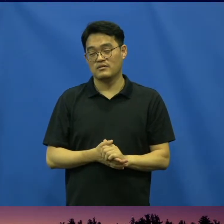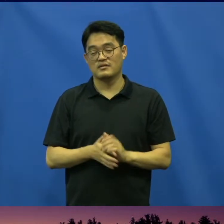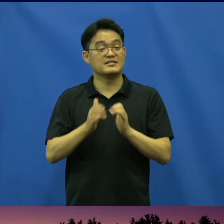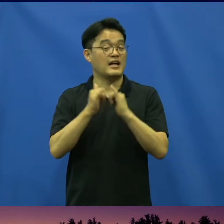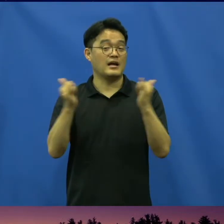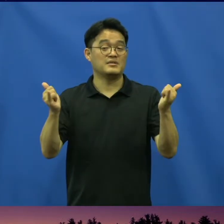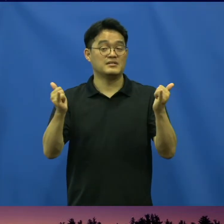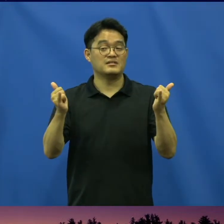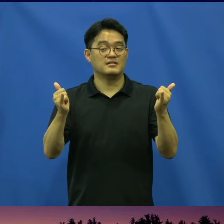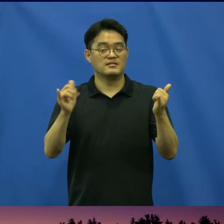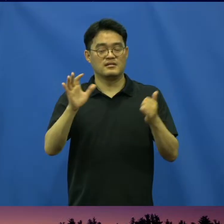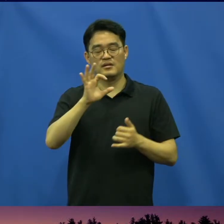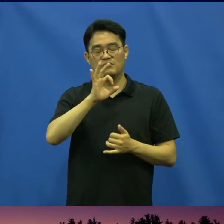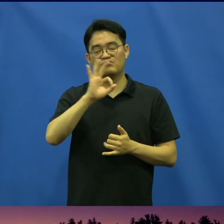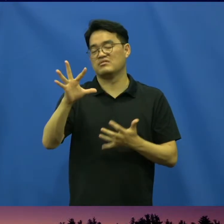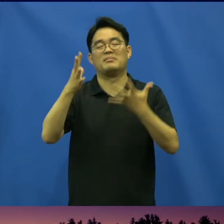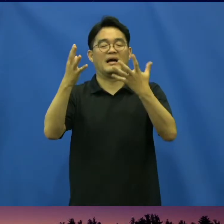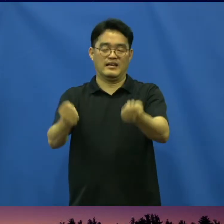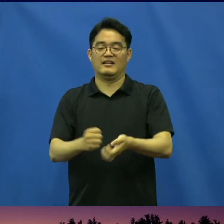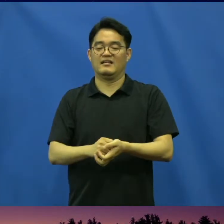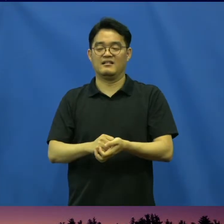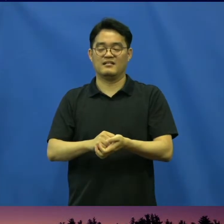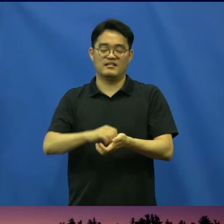한계와 절망을 빨리 깨달아야 되는데,